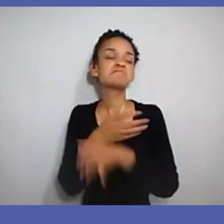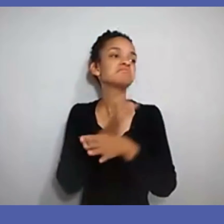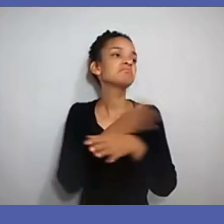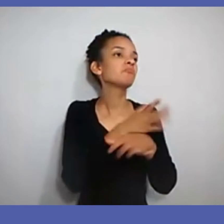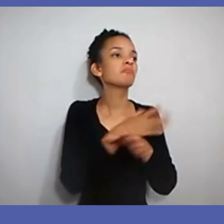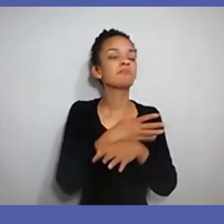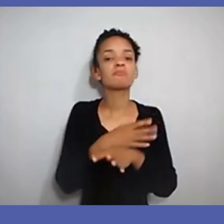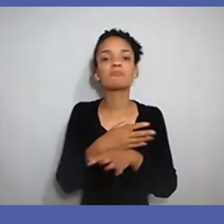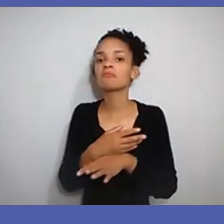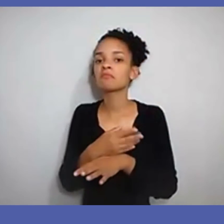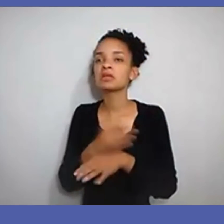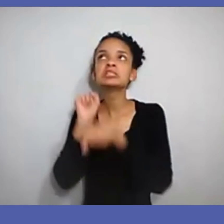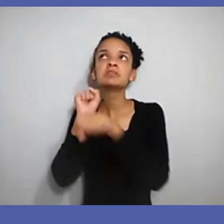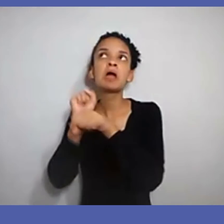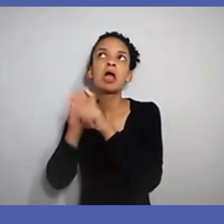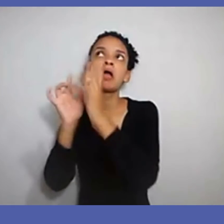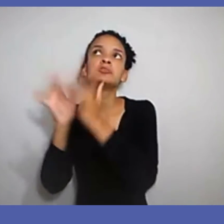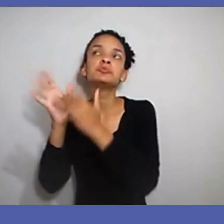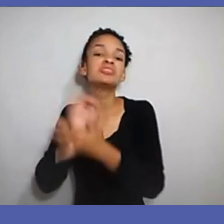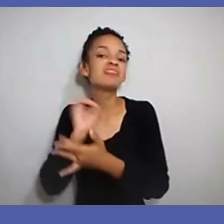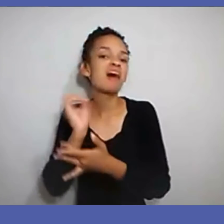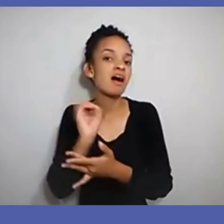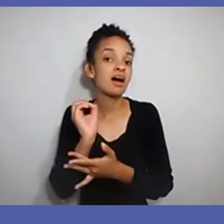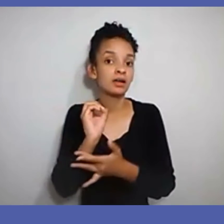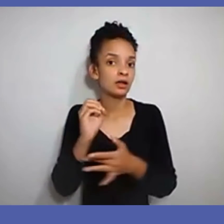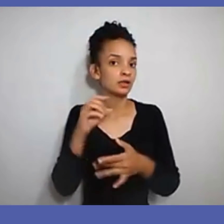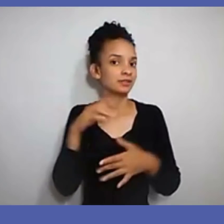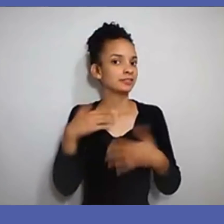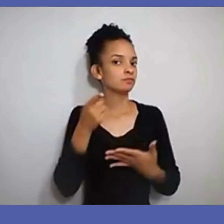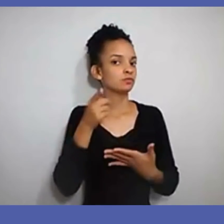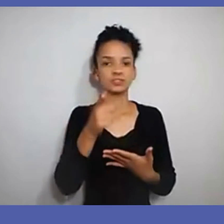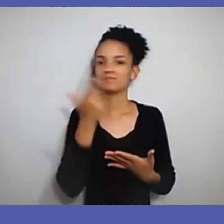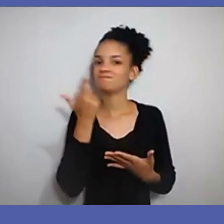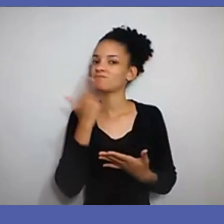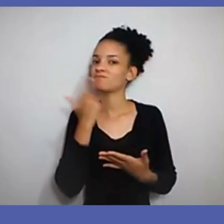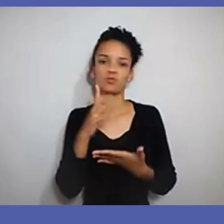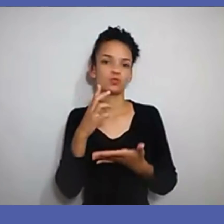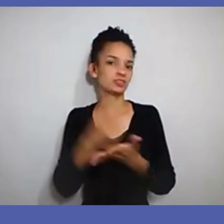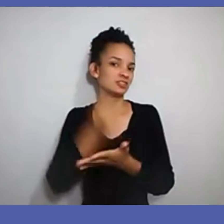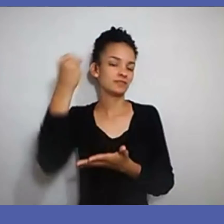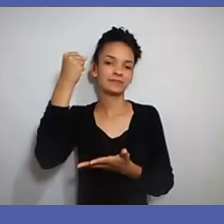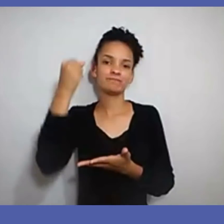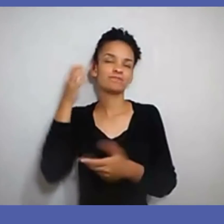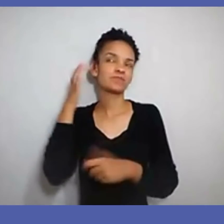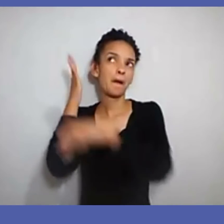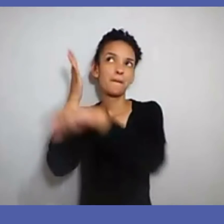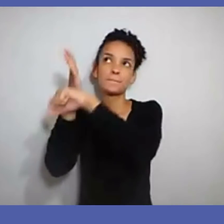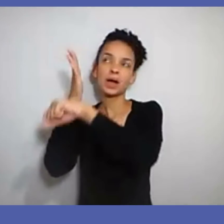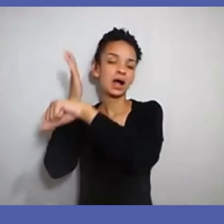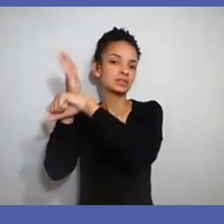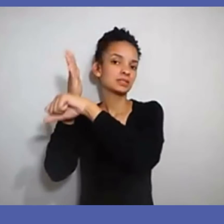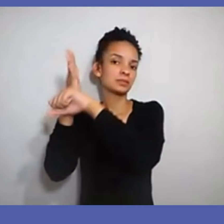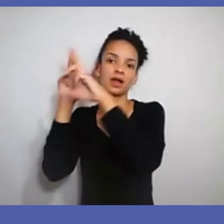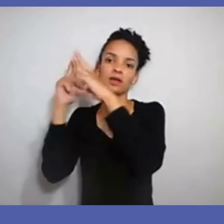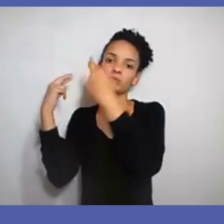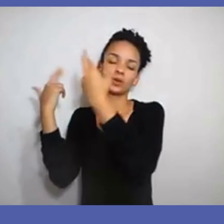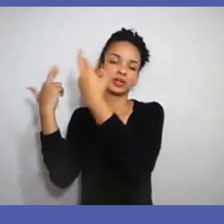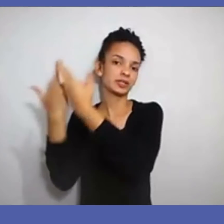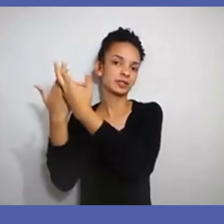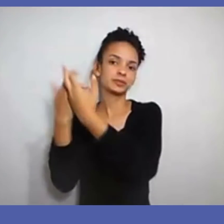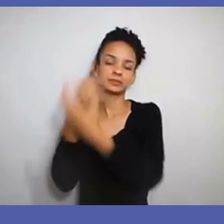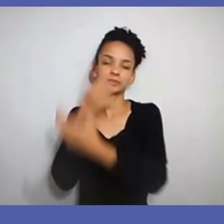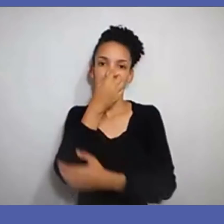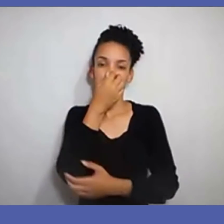voltar, você não será arrebatado, você não participará da manifestação do reino dos céus, que será